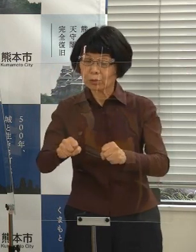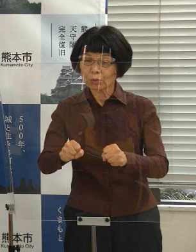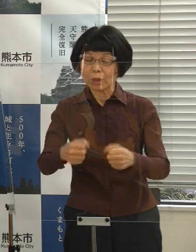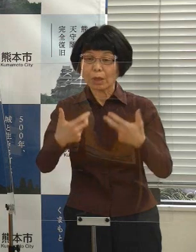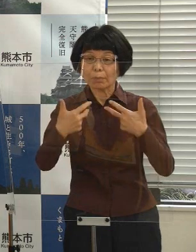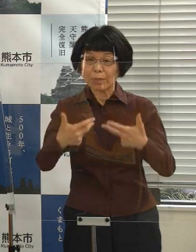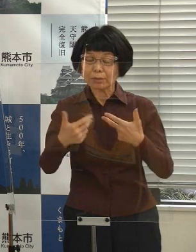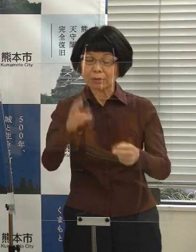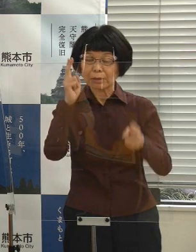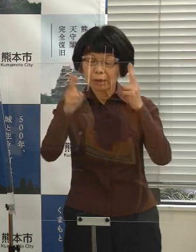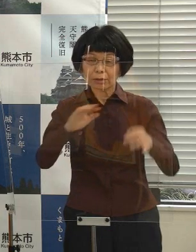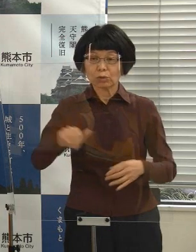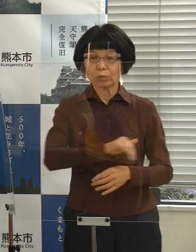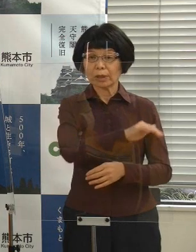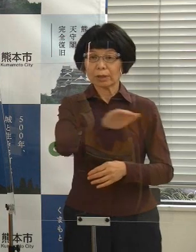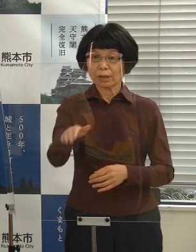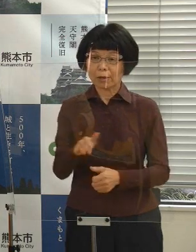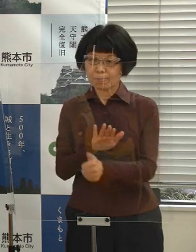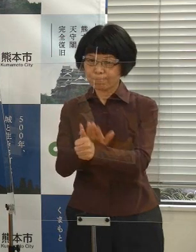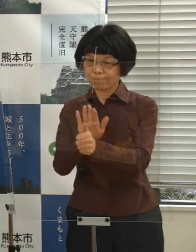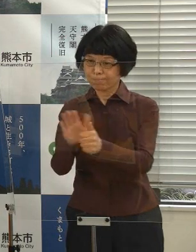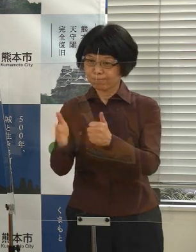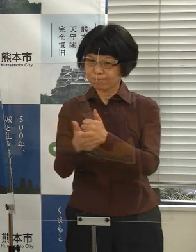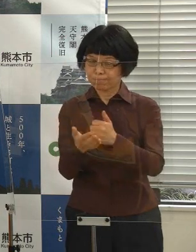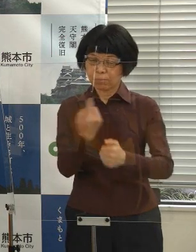ということは非常に私としては